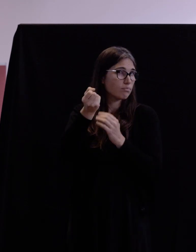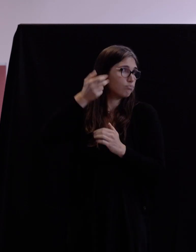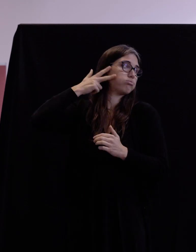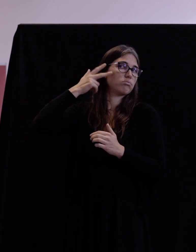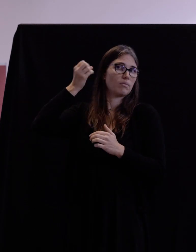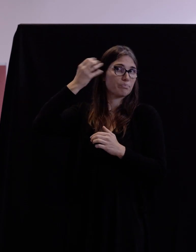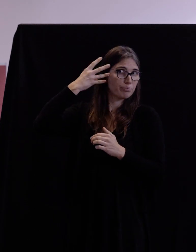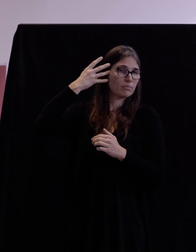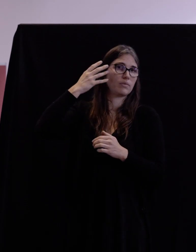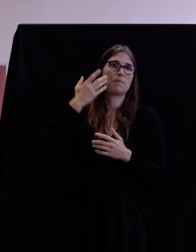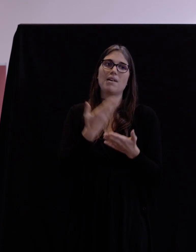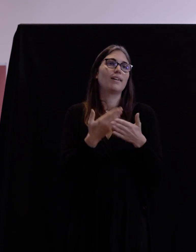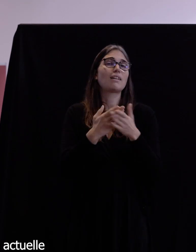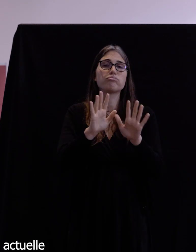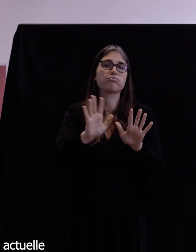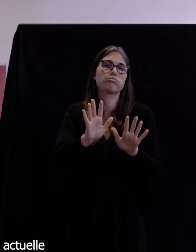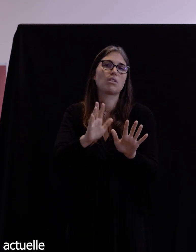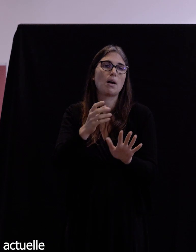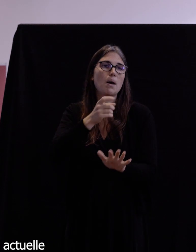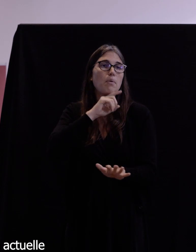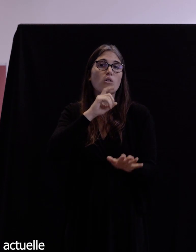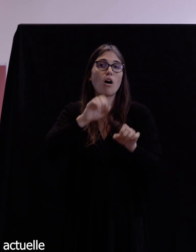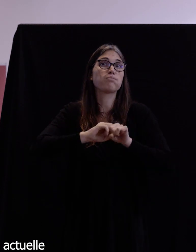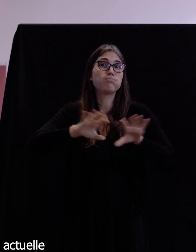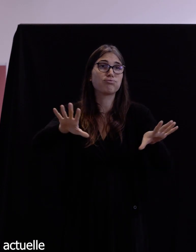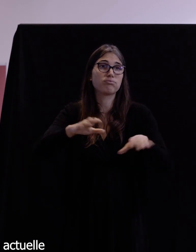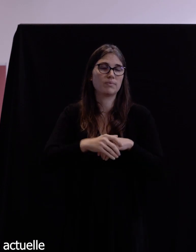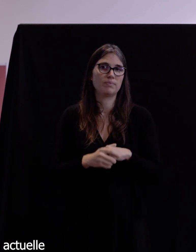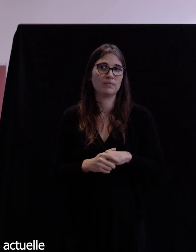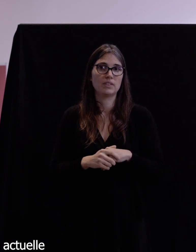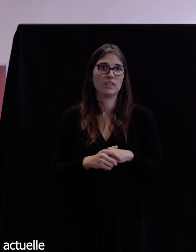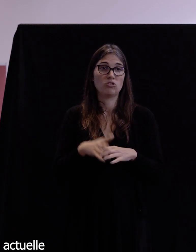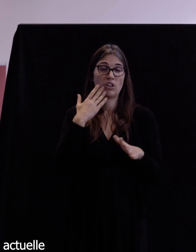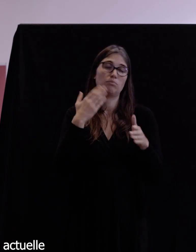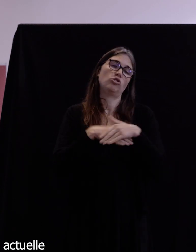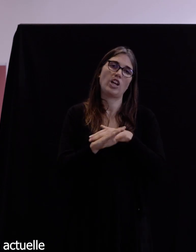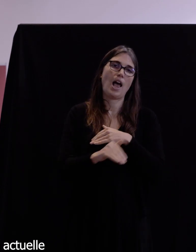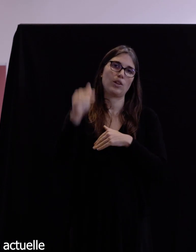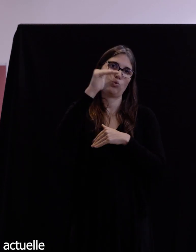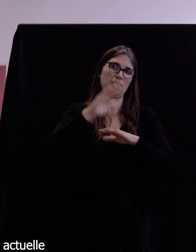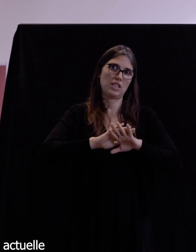encore très expérimental et à l'heure actuelle que chez l'adulte.